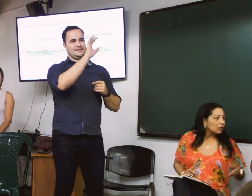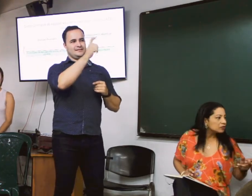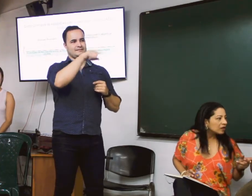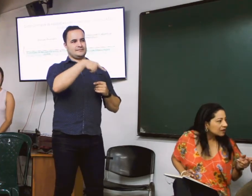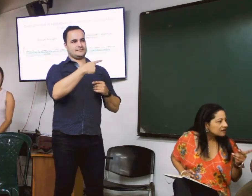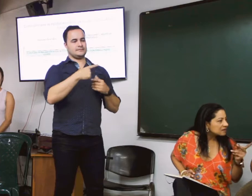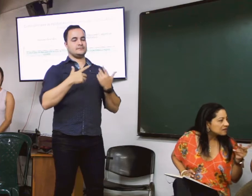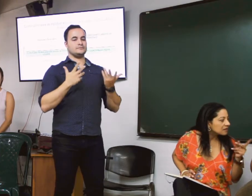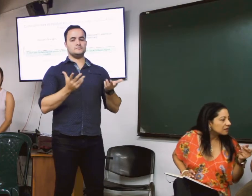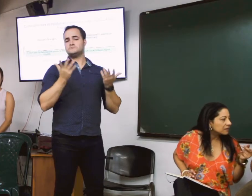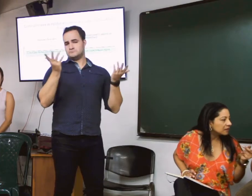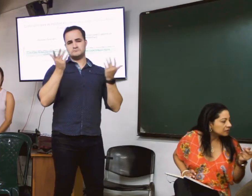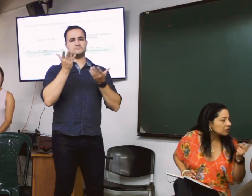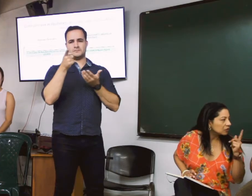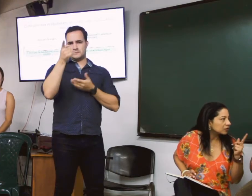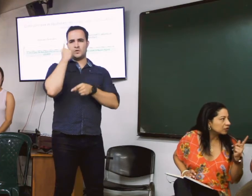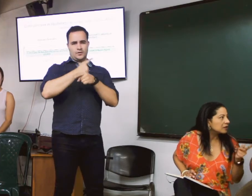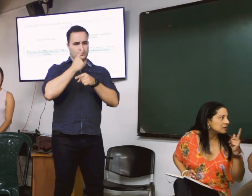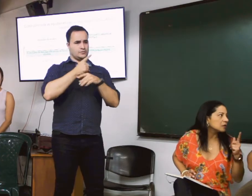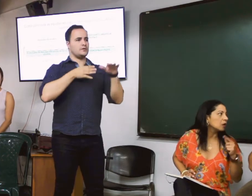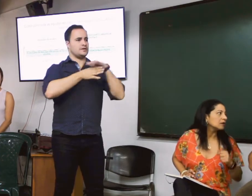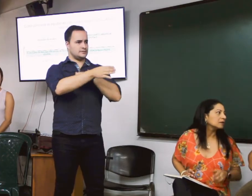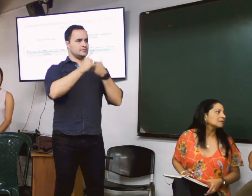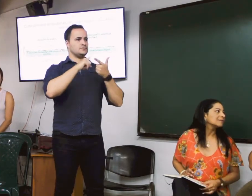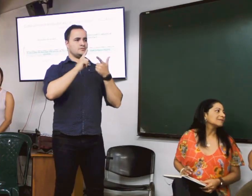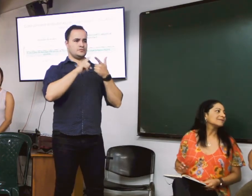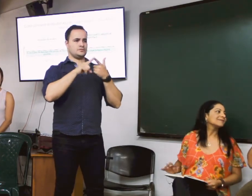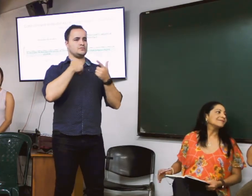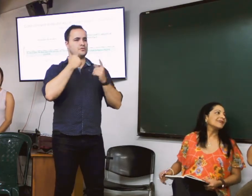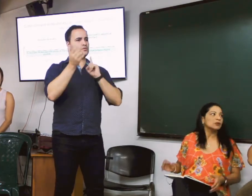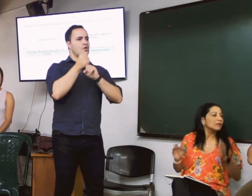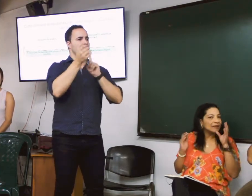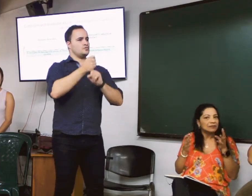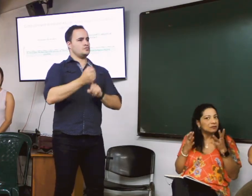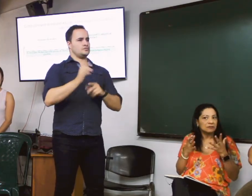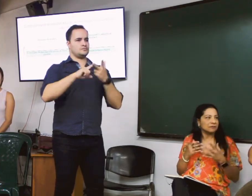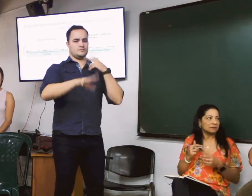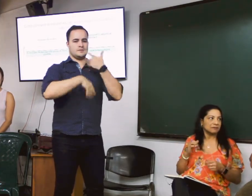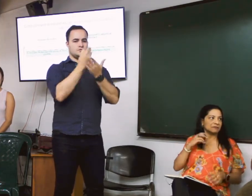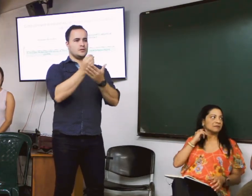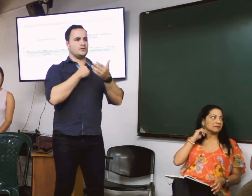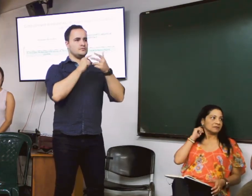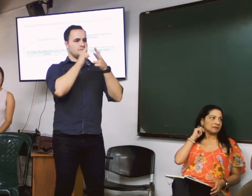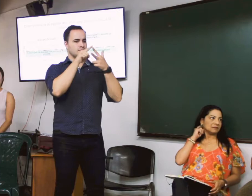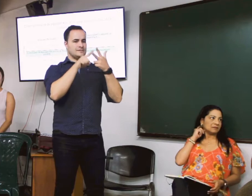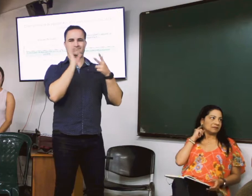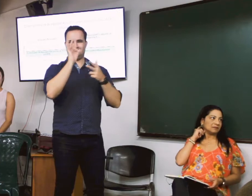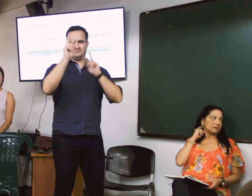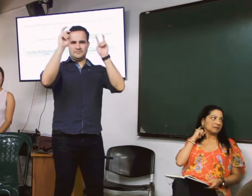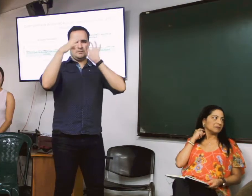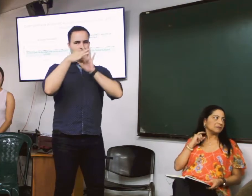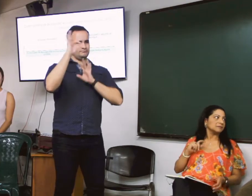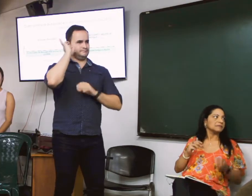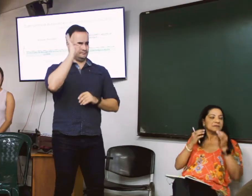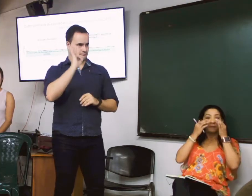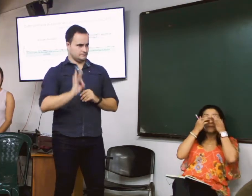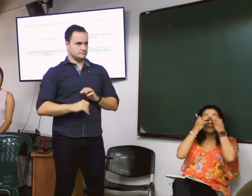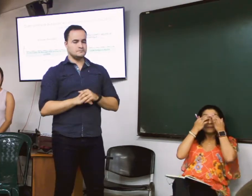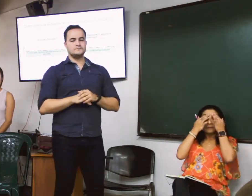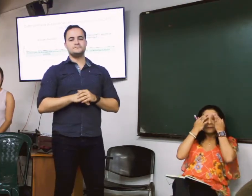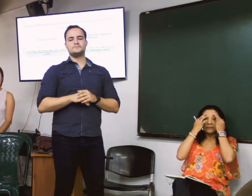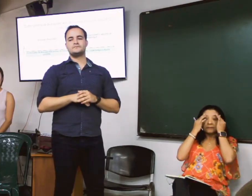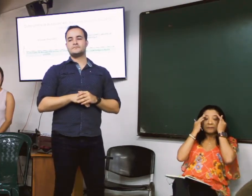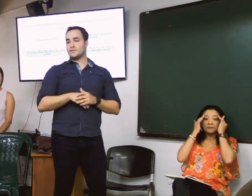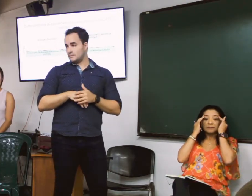de accesos, condiciones, realización de logros y resultados, ¿no es cierto? En un tercer